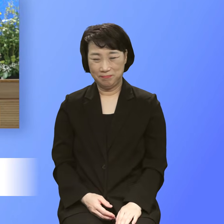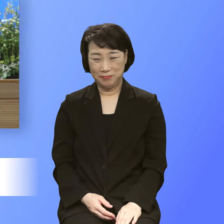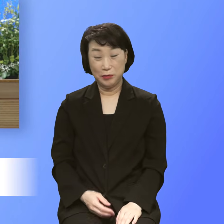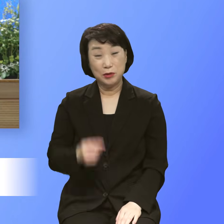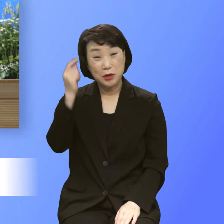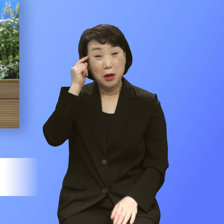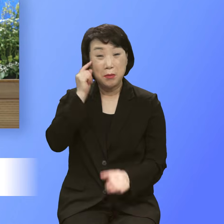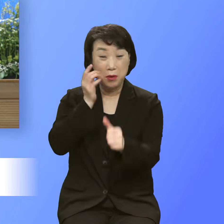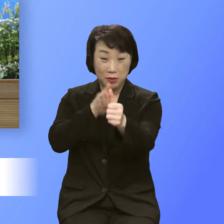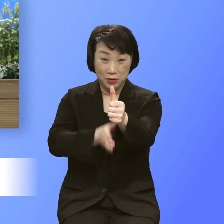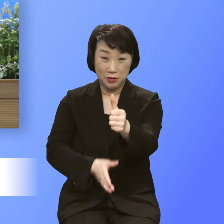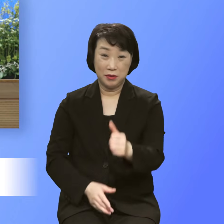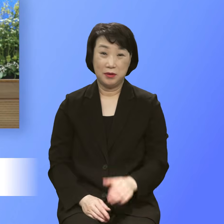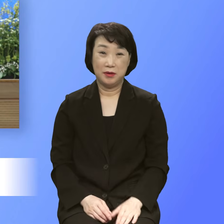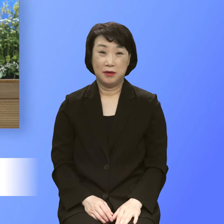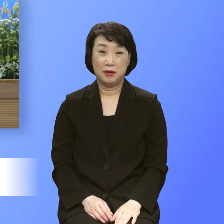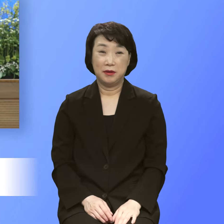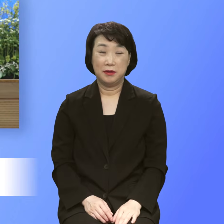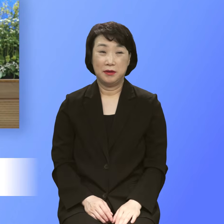한번 생각해봐라.